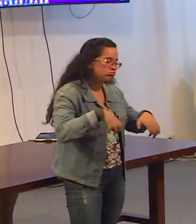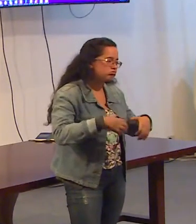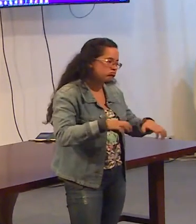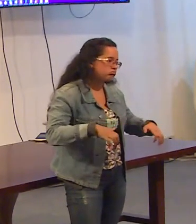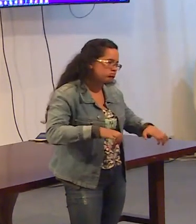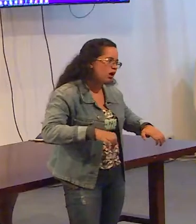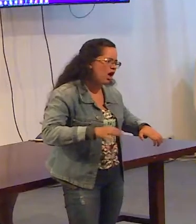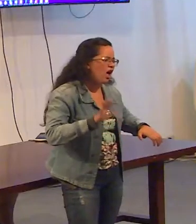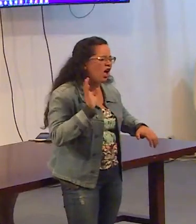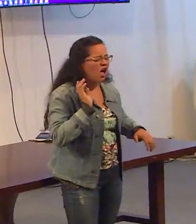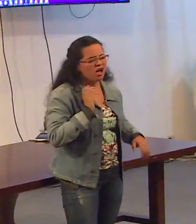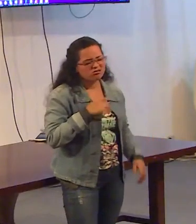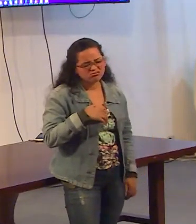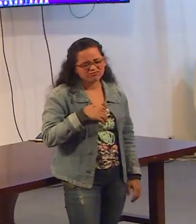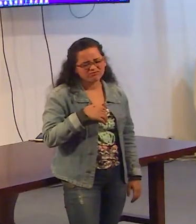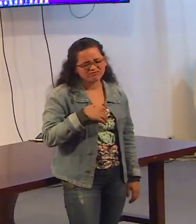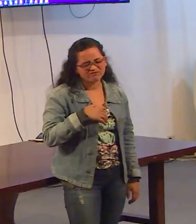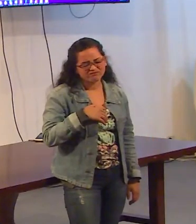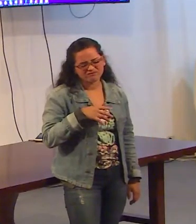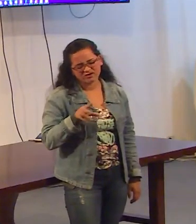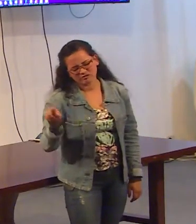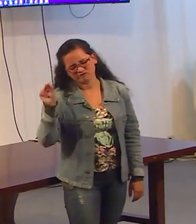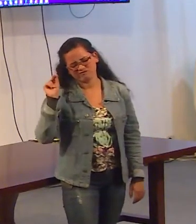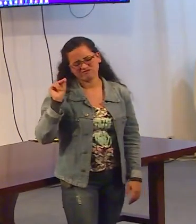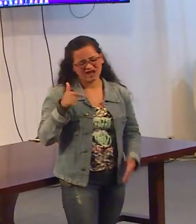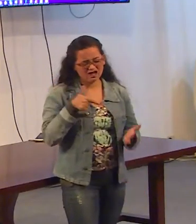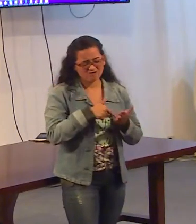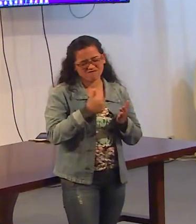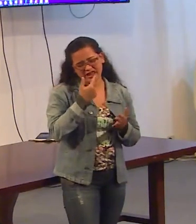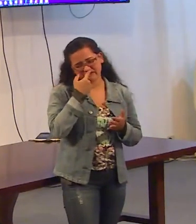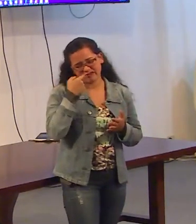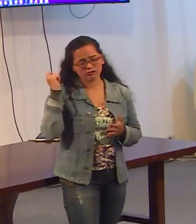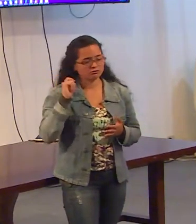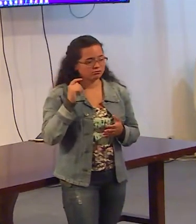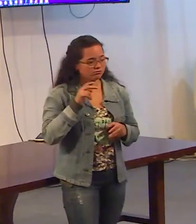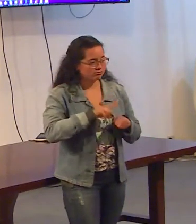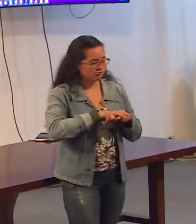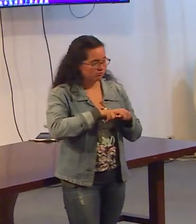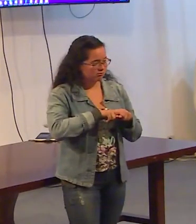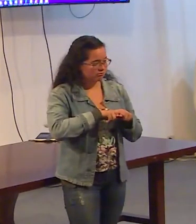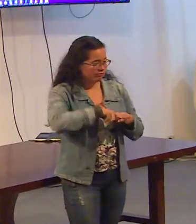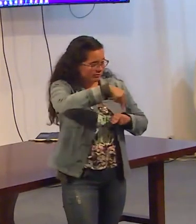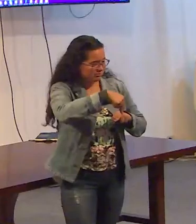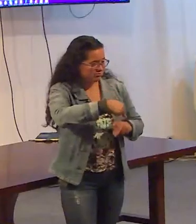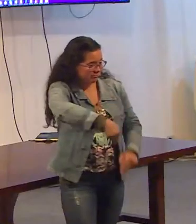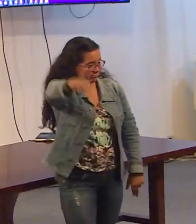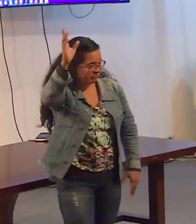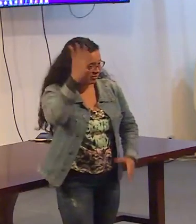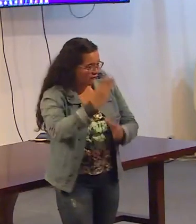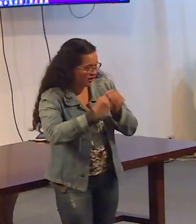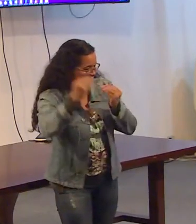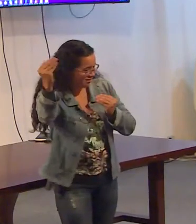pronto decían, no, ¿sabe qué? Esto me está quedando feo y sencillamente se retiraba de la